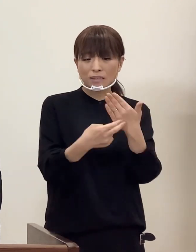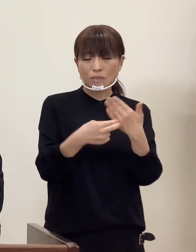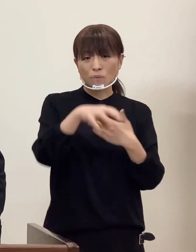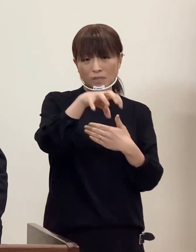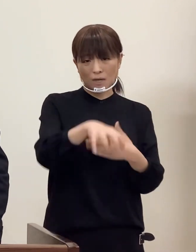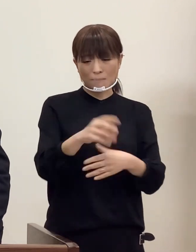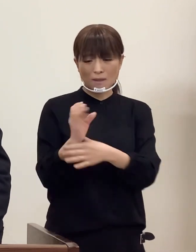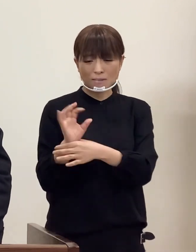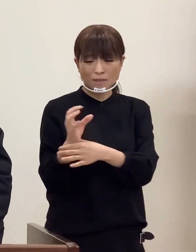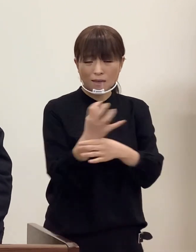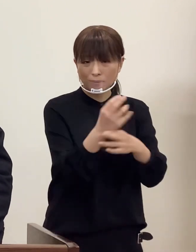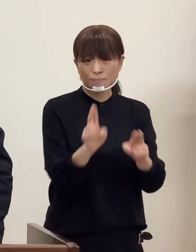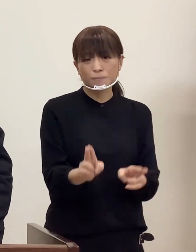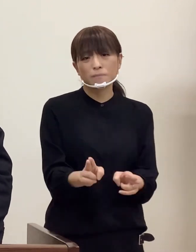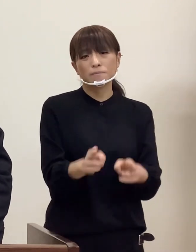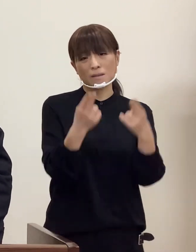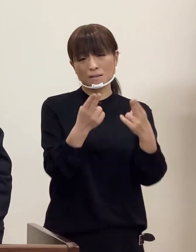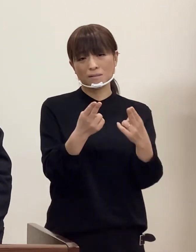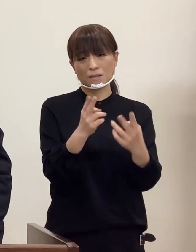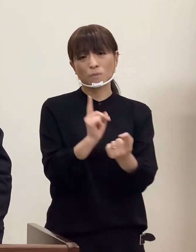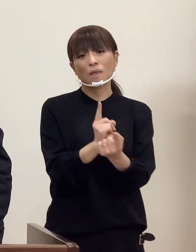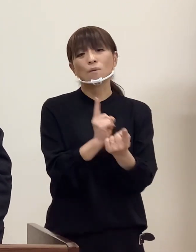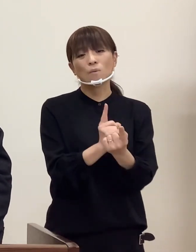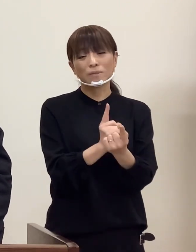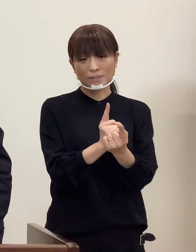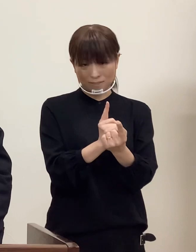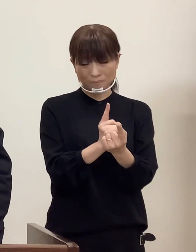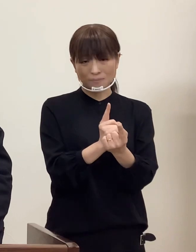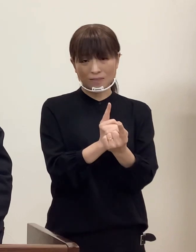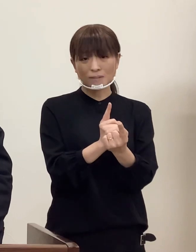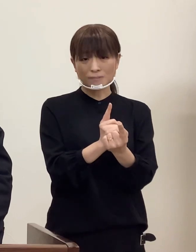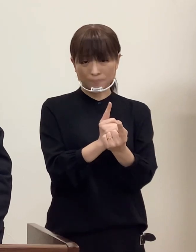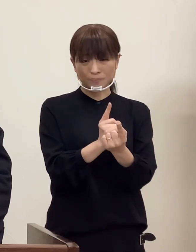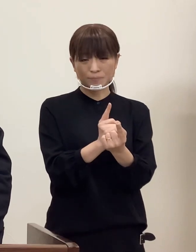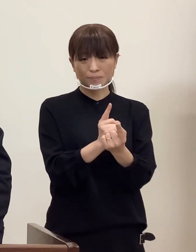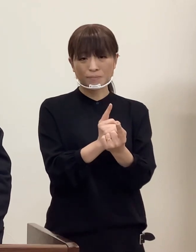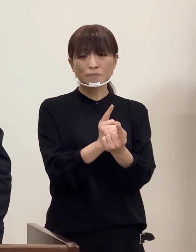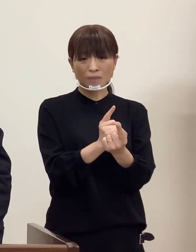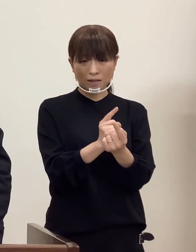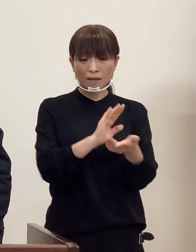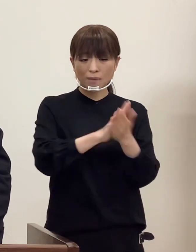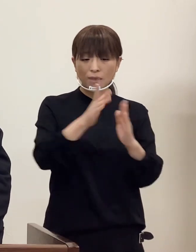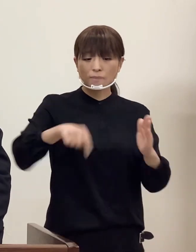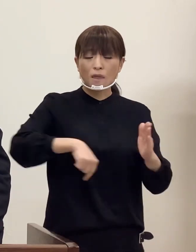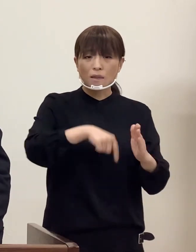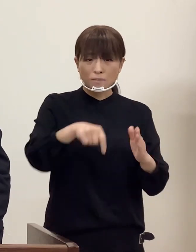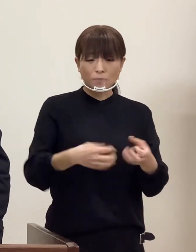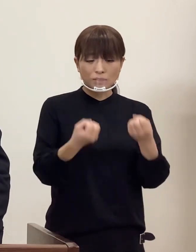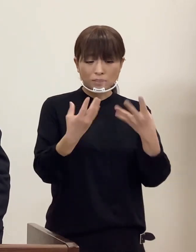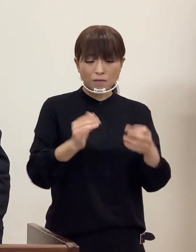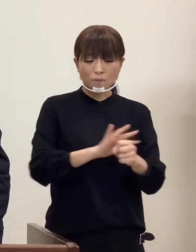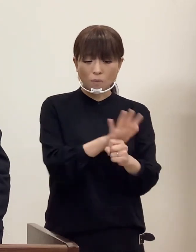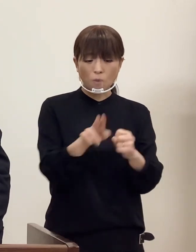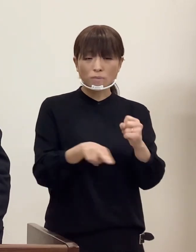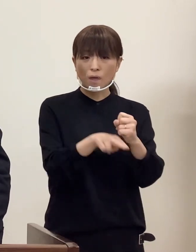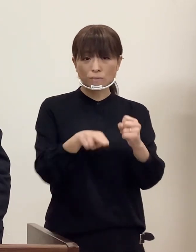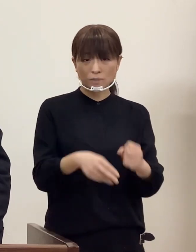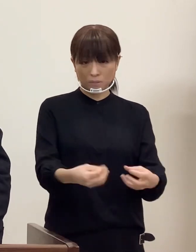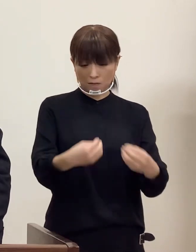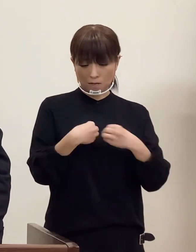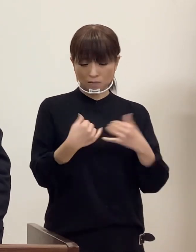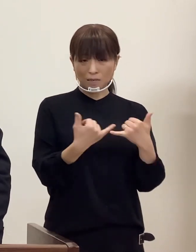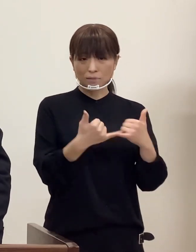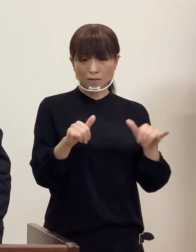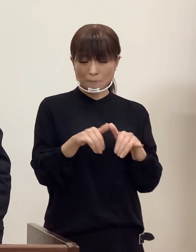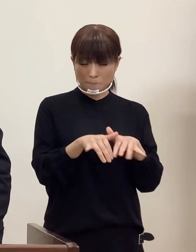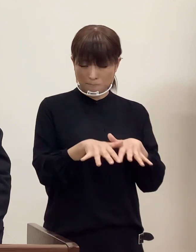も救急救命体制に入ります。県内では新型コロナ感染患者の